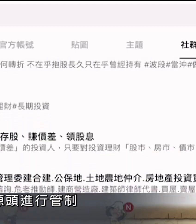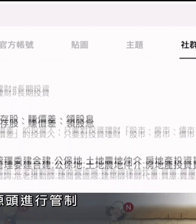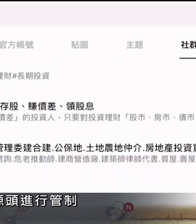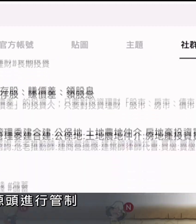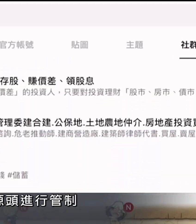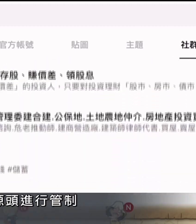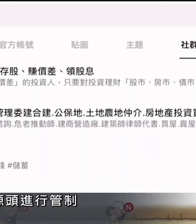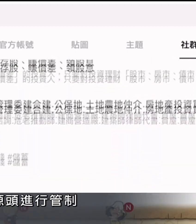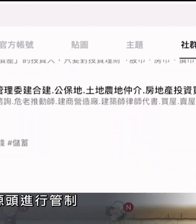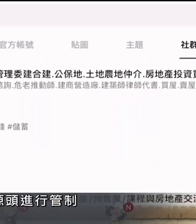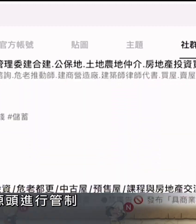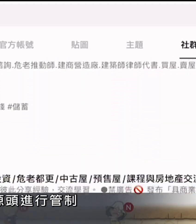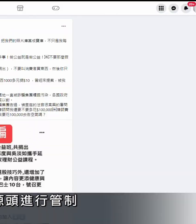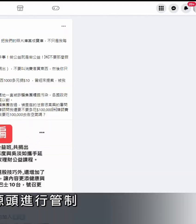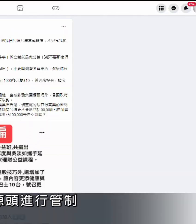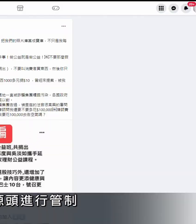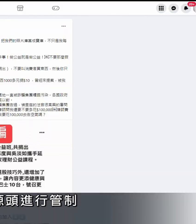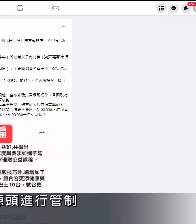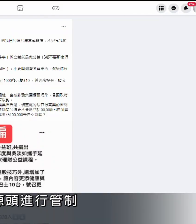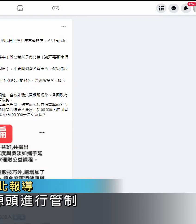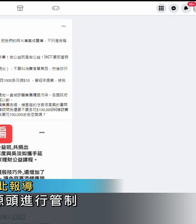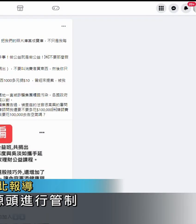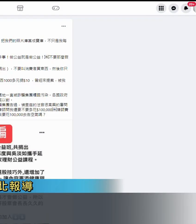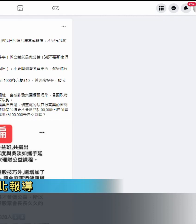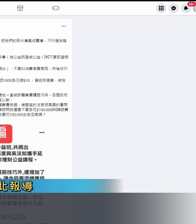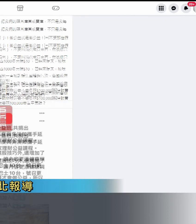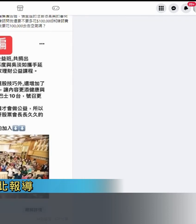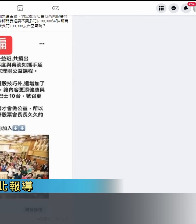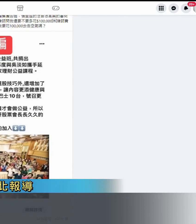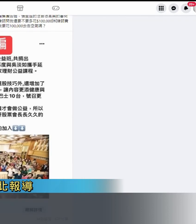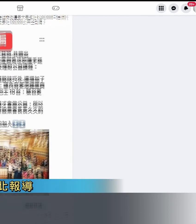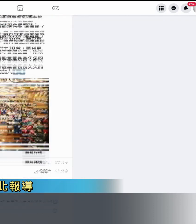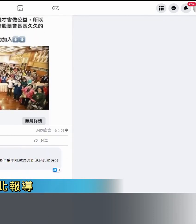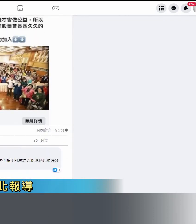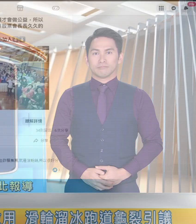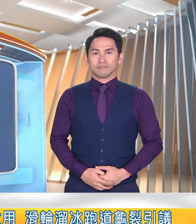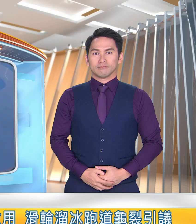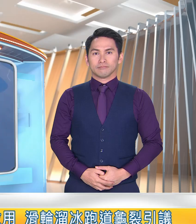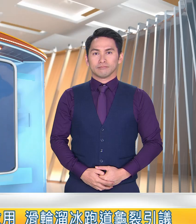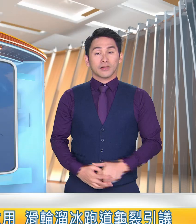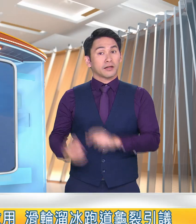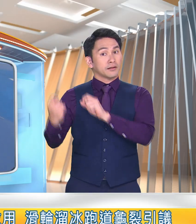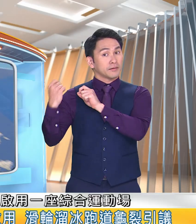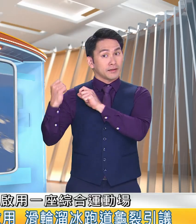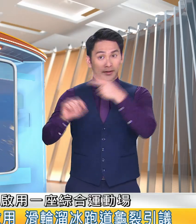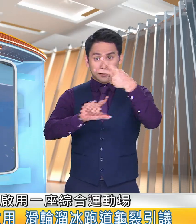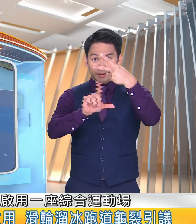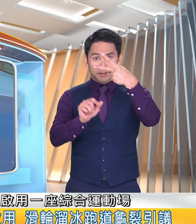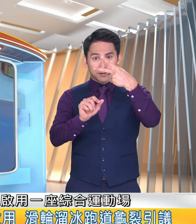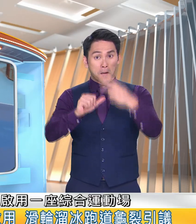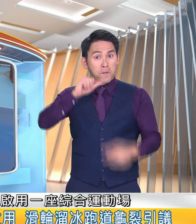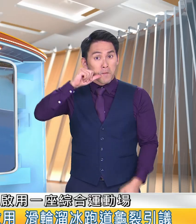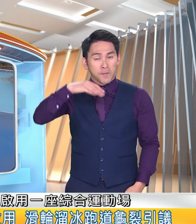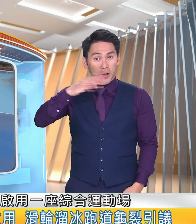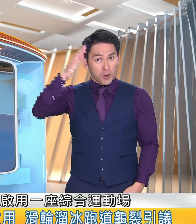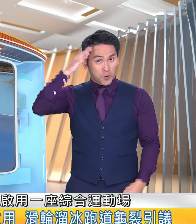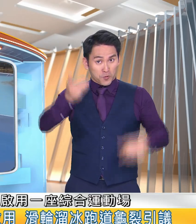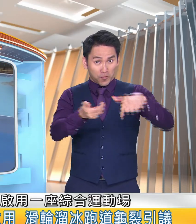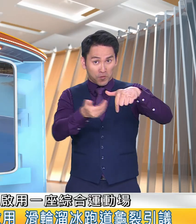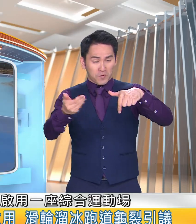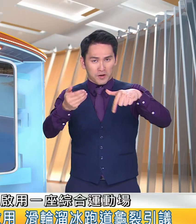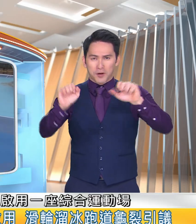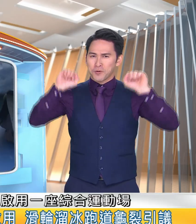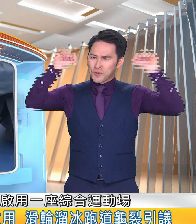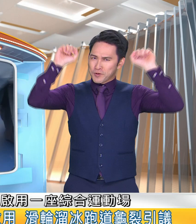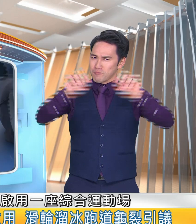221件，未来也将修法由源头进行管制。记者需要郭俊麟台报道。 苗栗头份